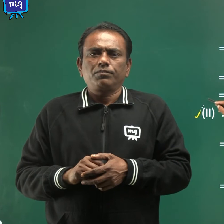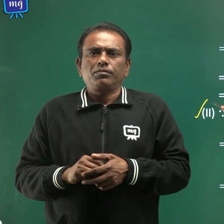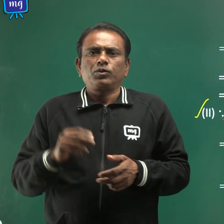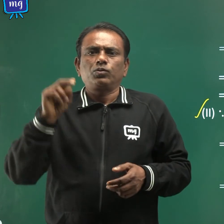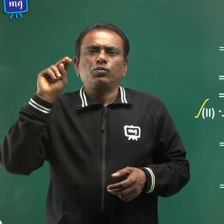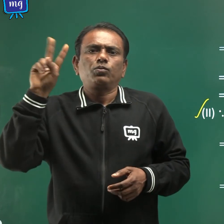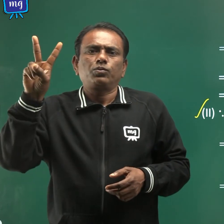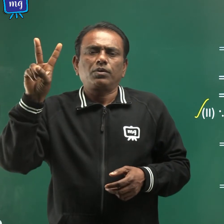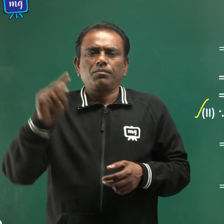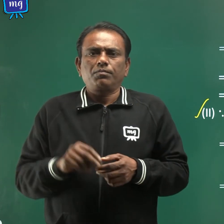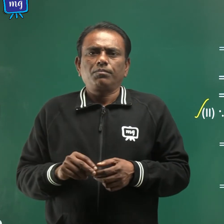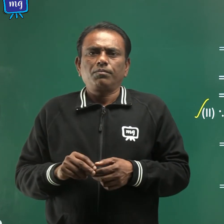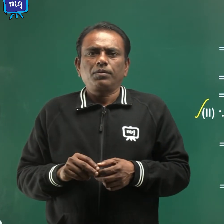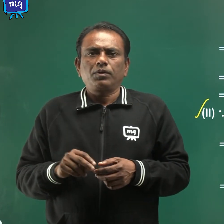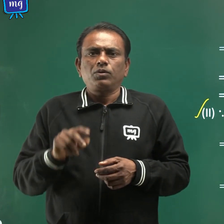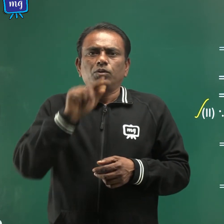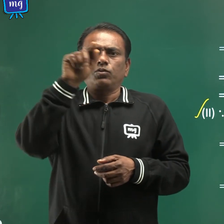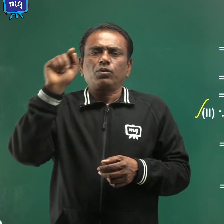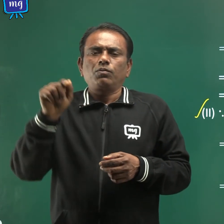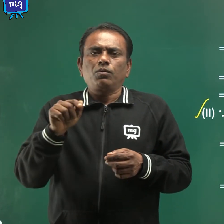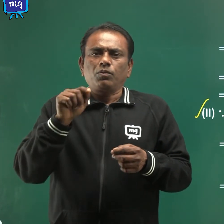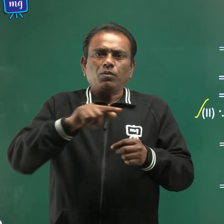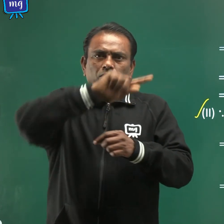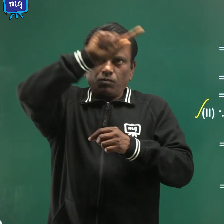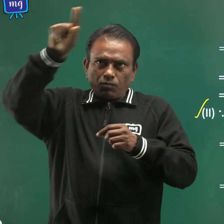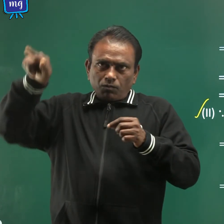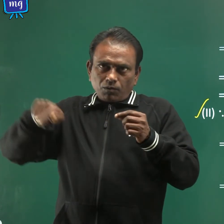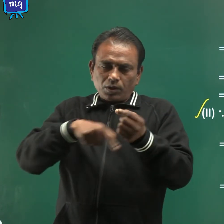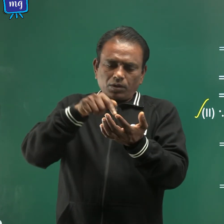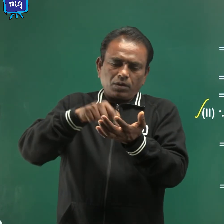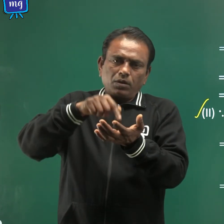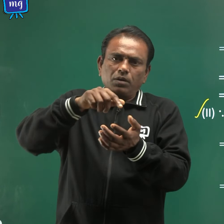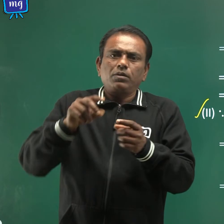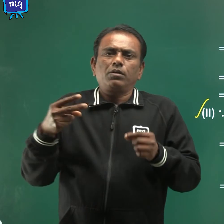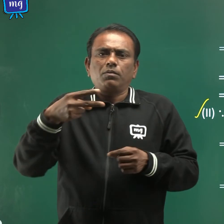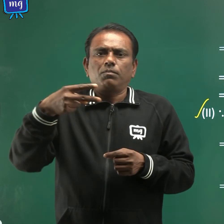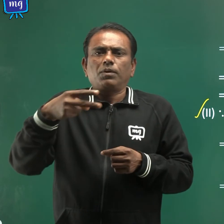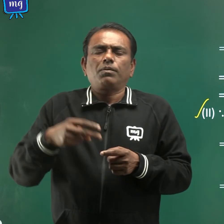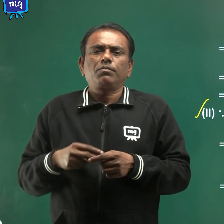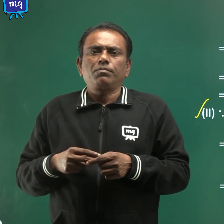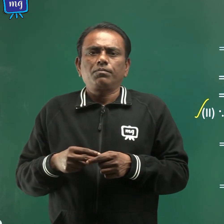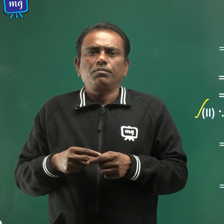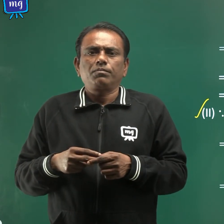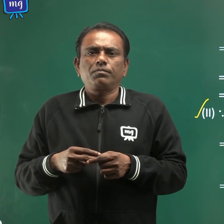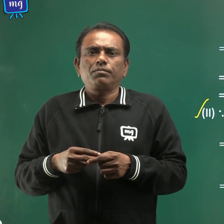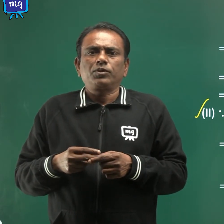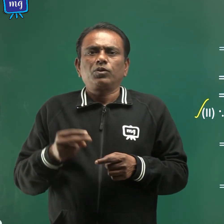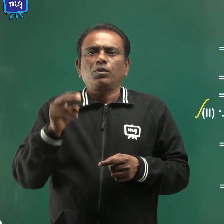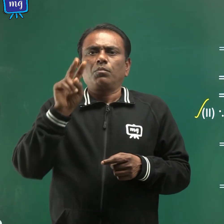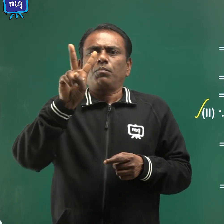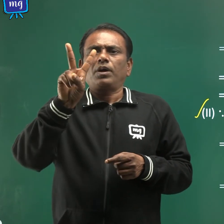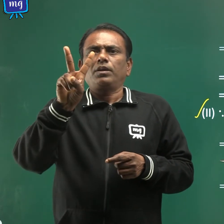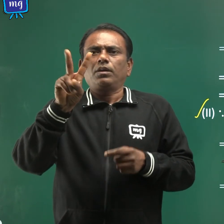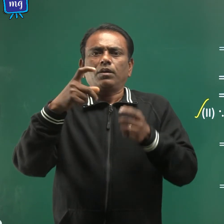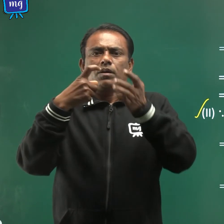और दूसरा है क्योंकि वृत्त का क्षेत्रफल के बराबर हां भाई यार इसको